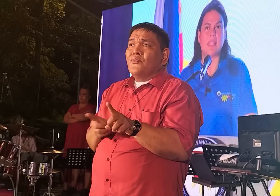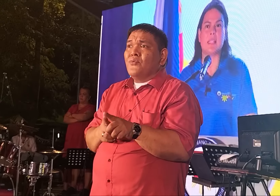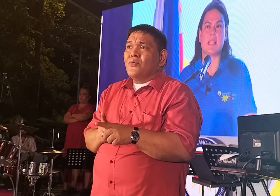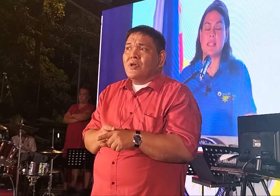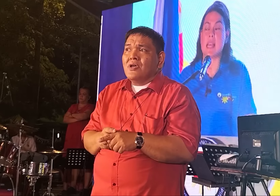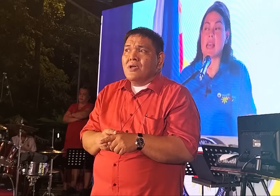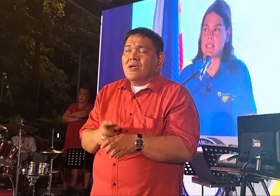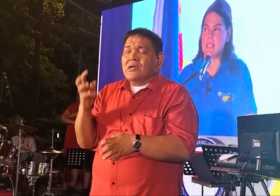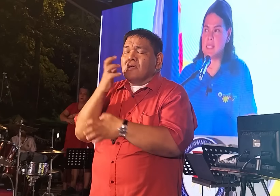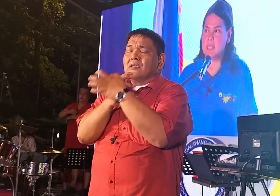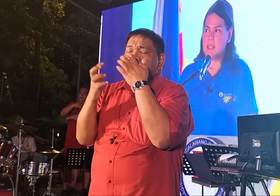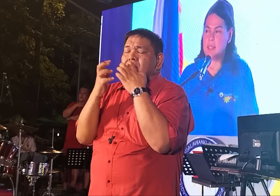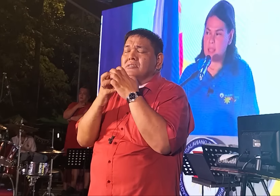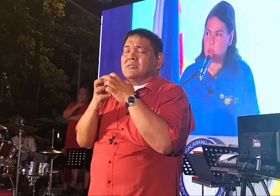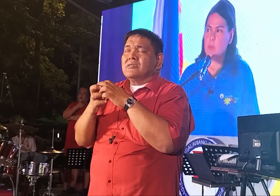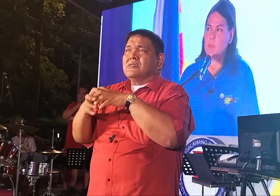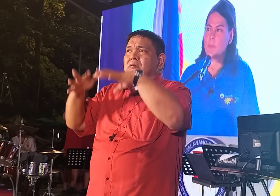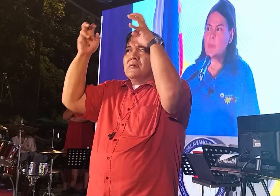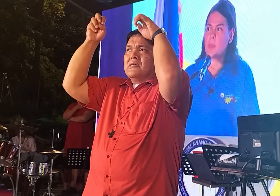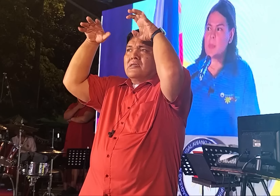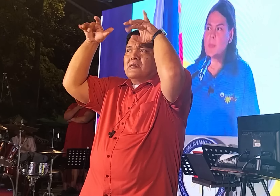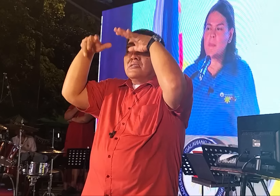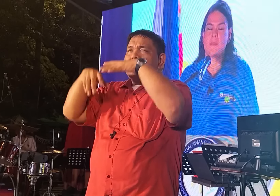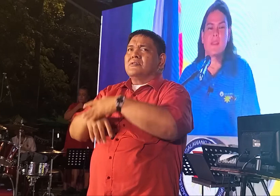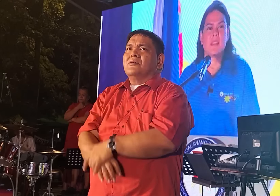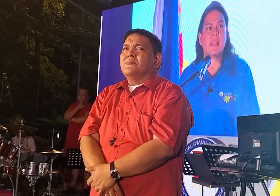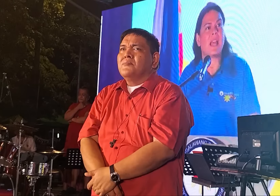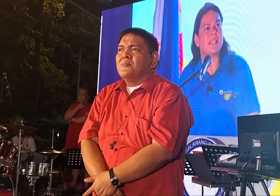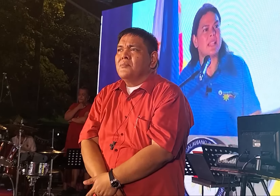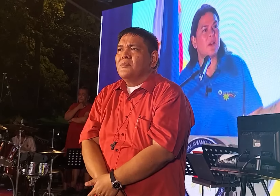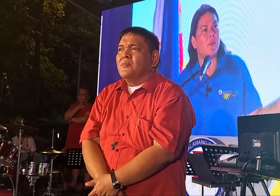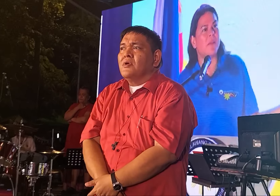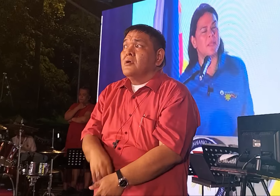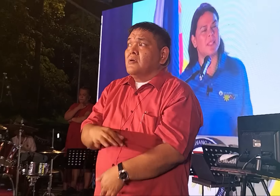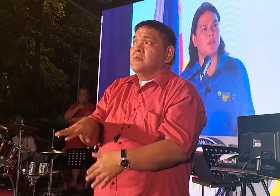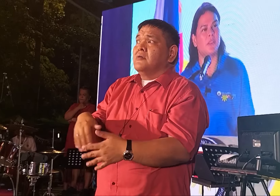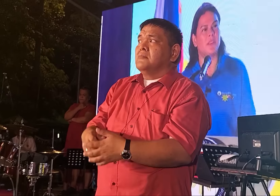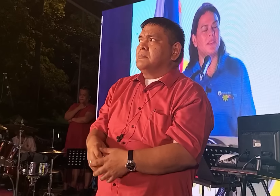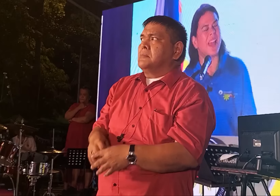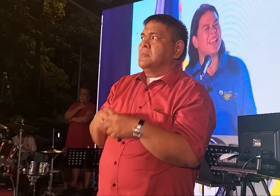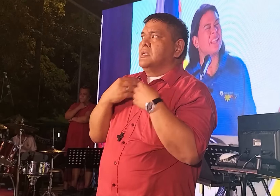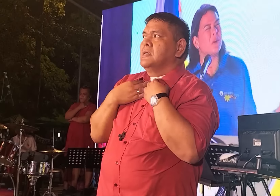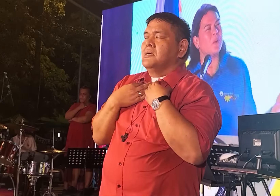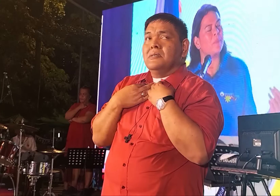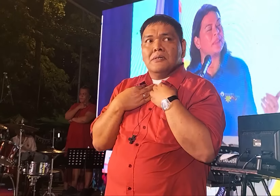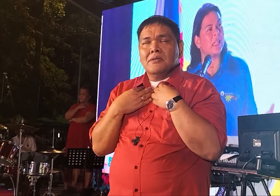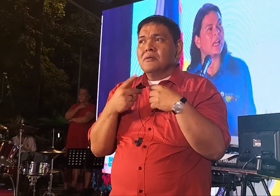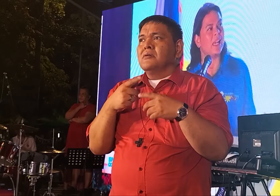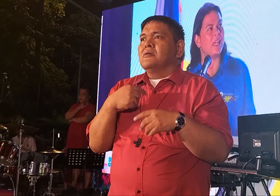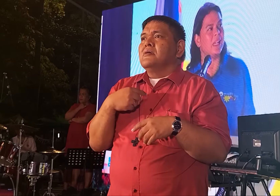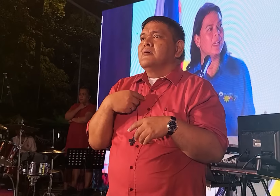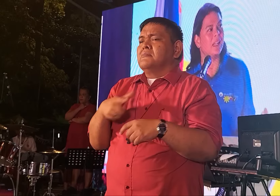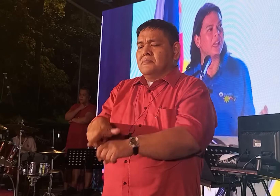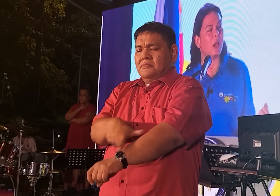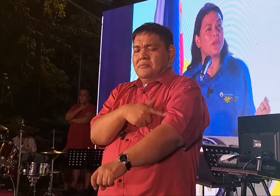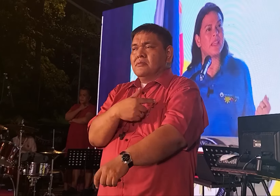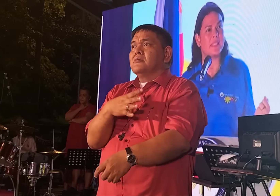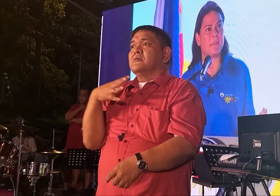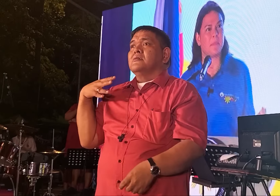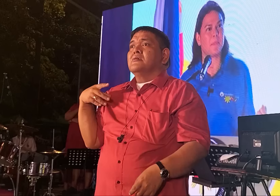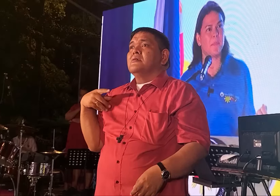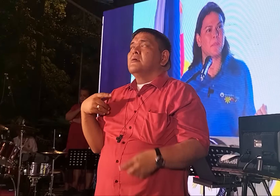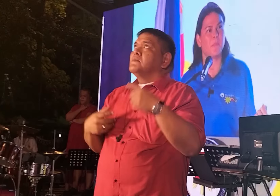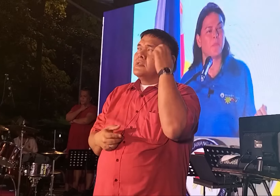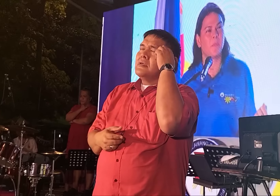sa crisis at disaster na ito? Lahat sila walang masagot. Kahit ako matagal,